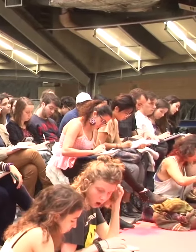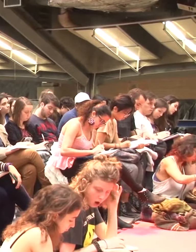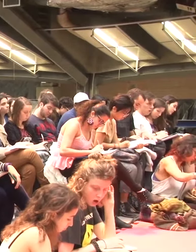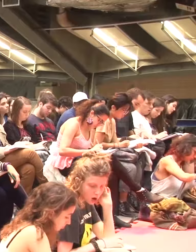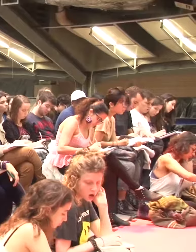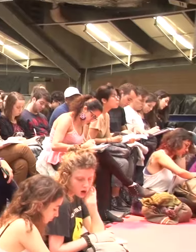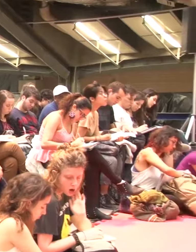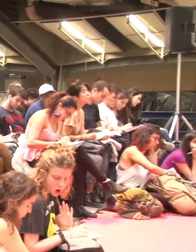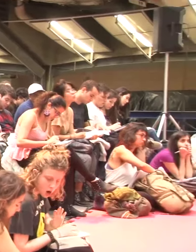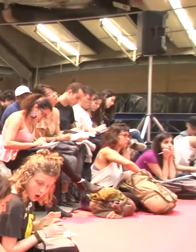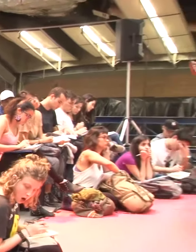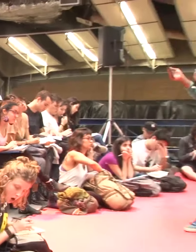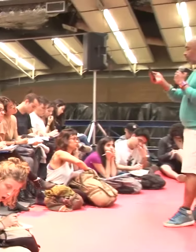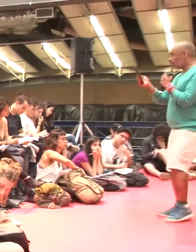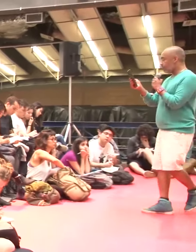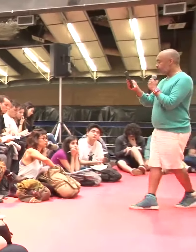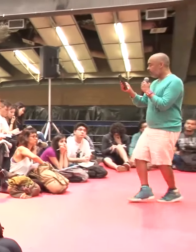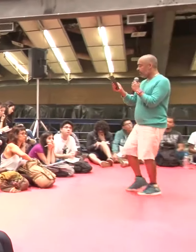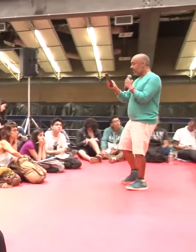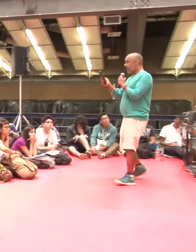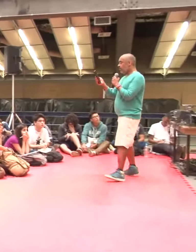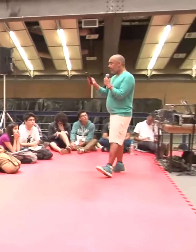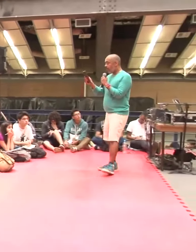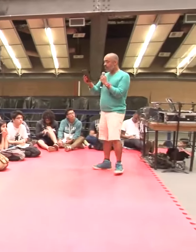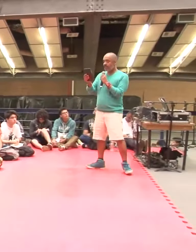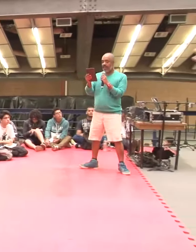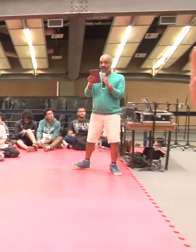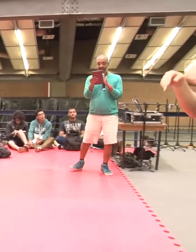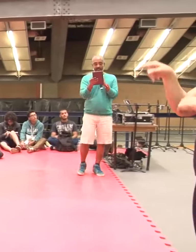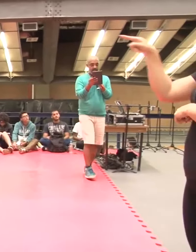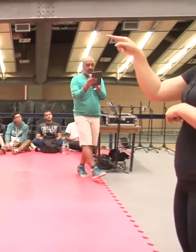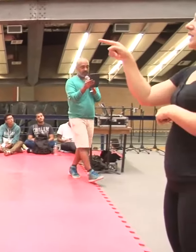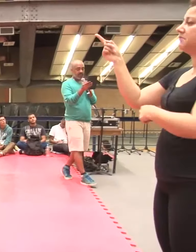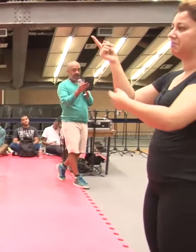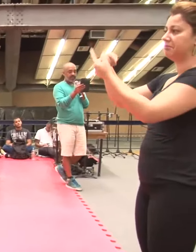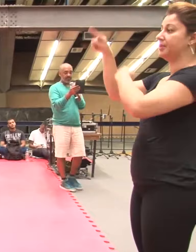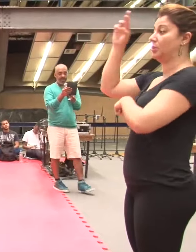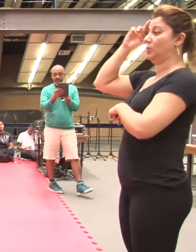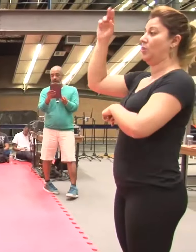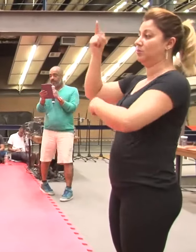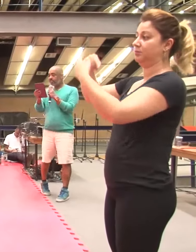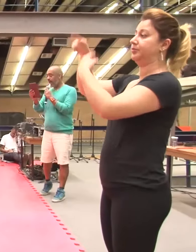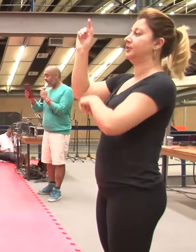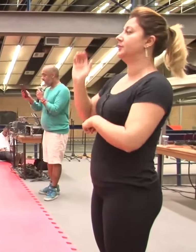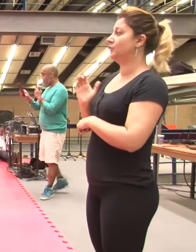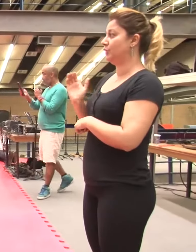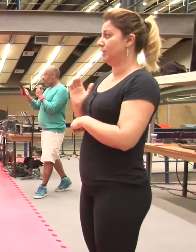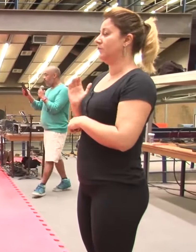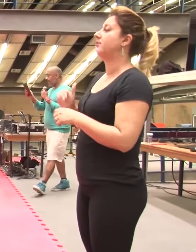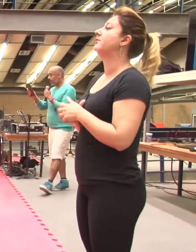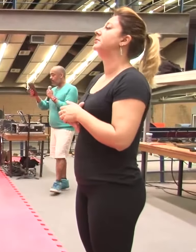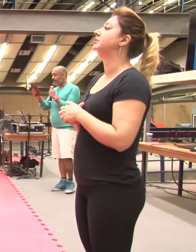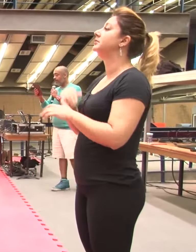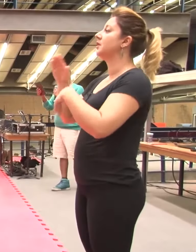de Botafogo. E tanto economizou do pouco que ganhara nessa dúzia de anos que, ao retirar-se,